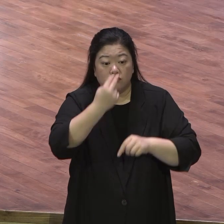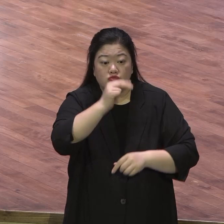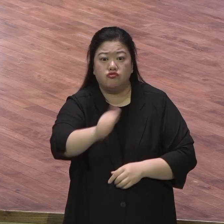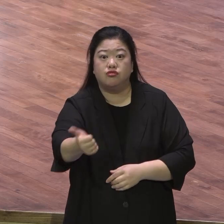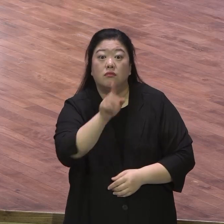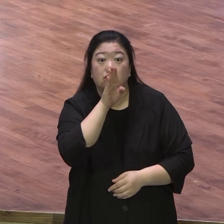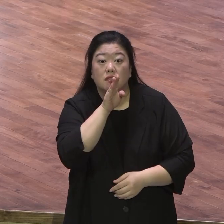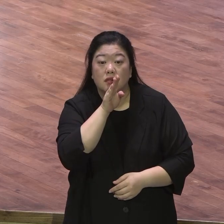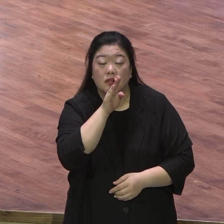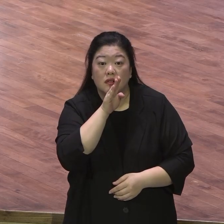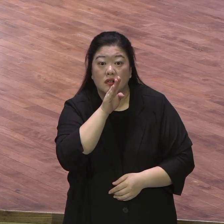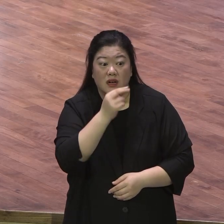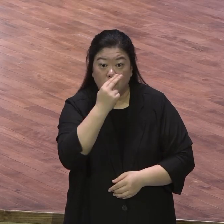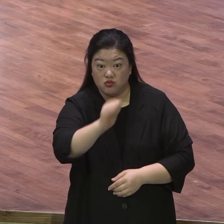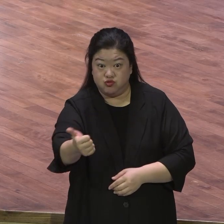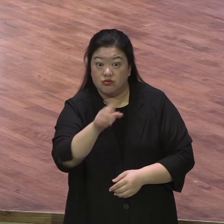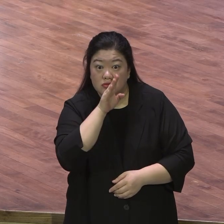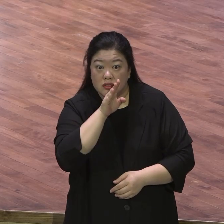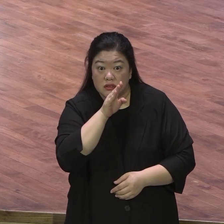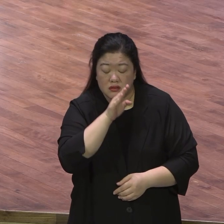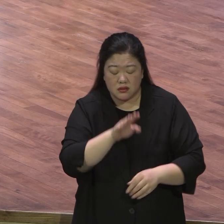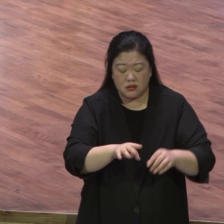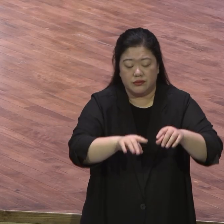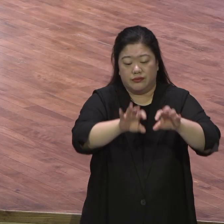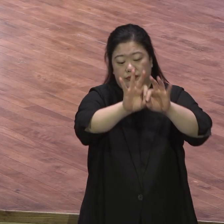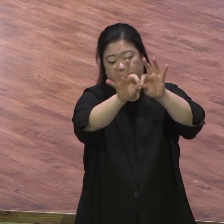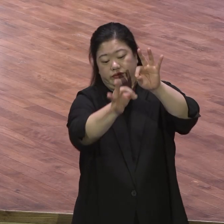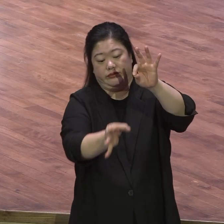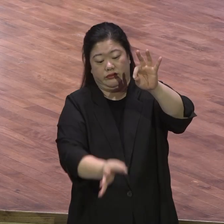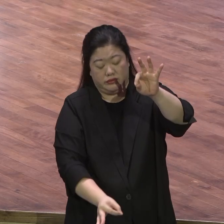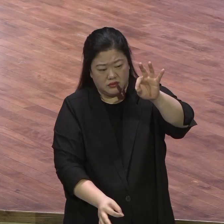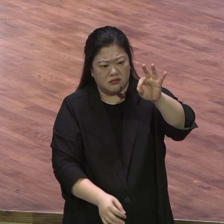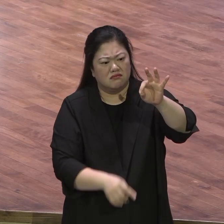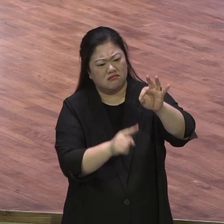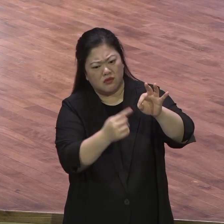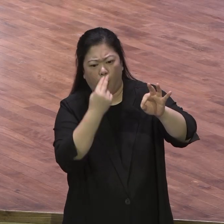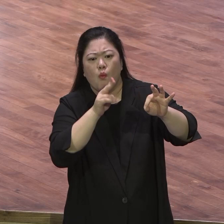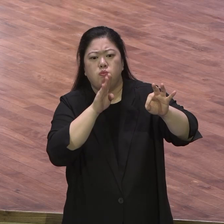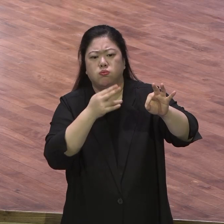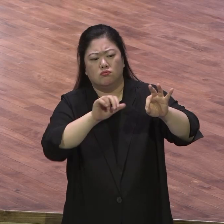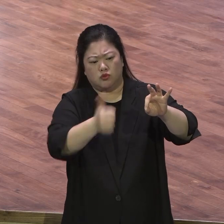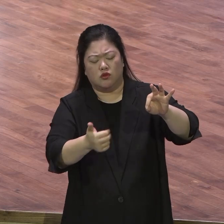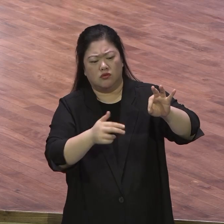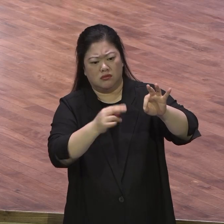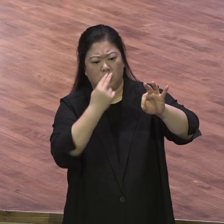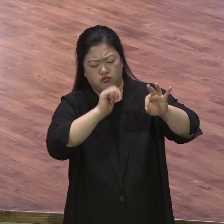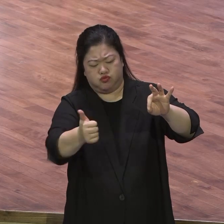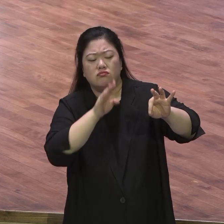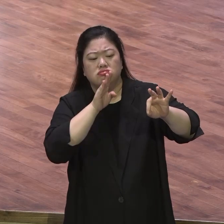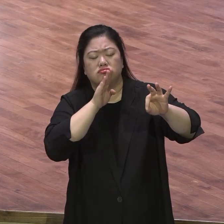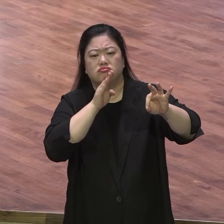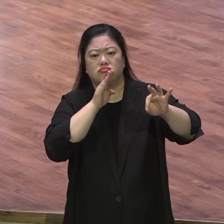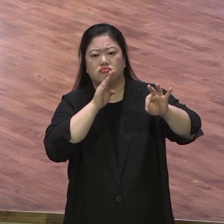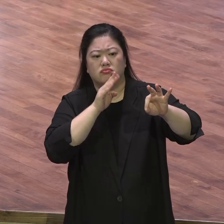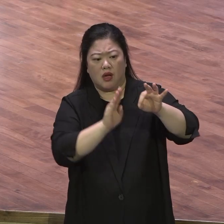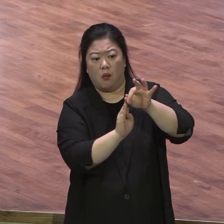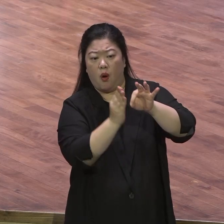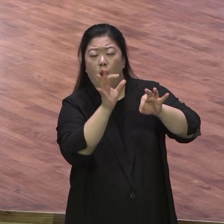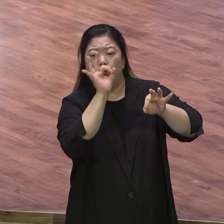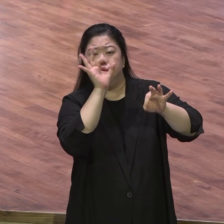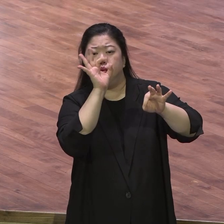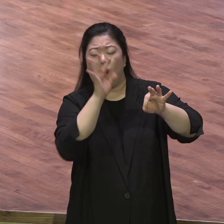열매를 맺은 죽은 상태 지팡이 막대기가 무슨 거기에 사기 나고 열매를 맺습니까 죽은